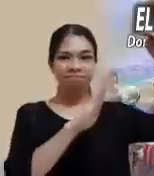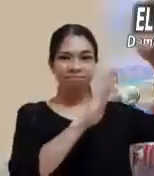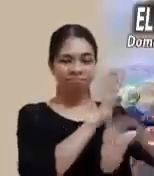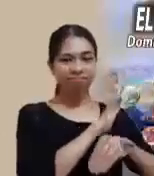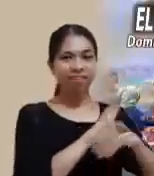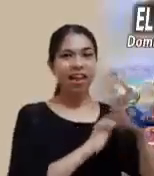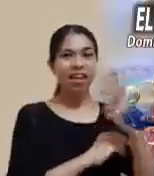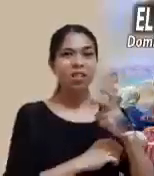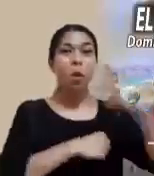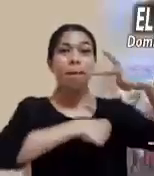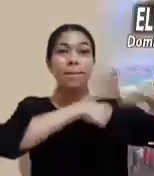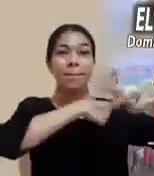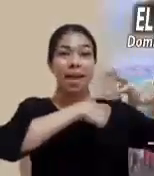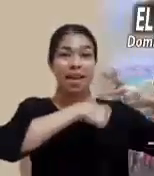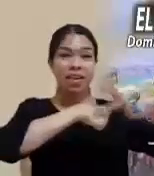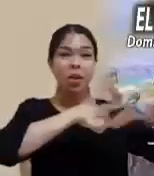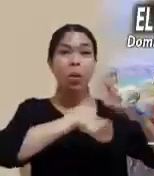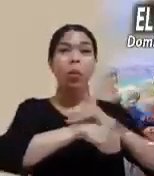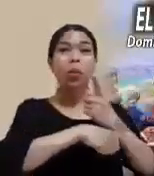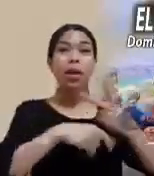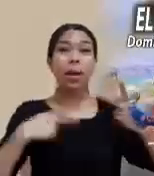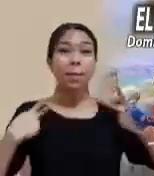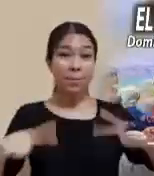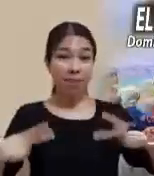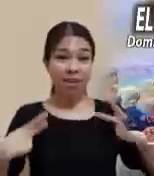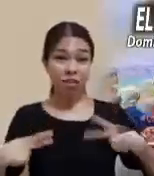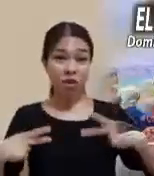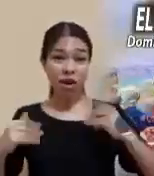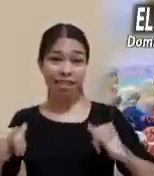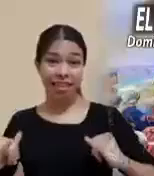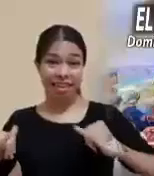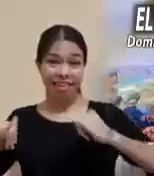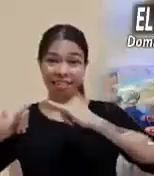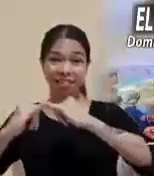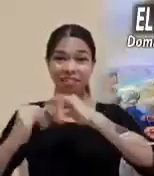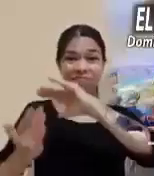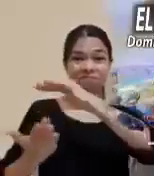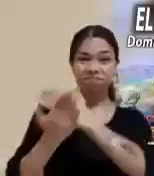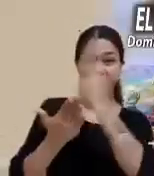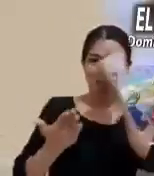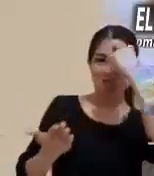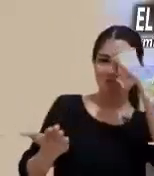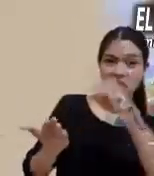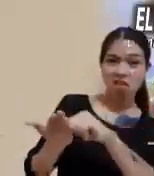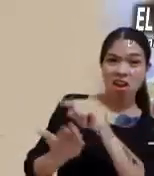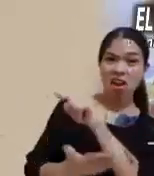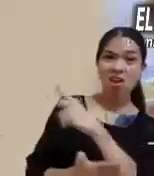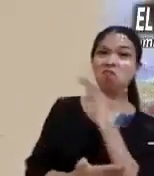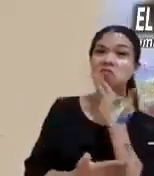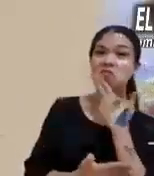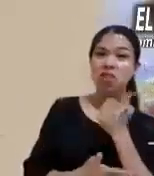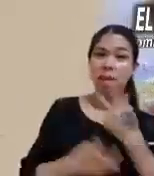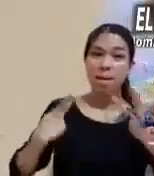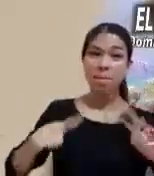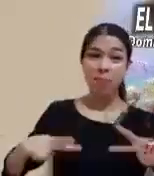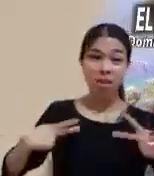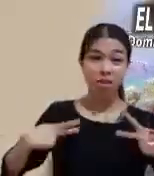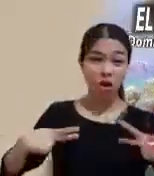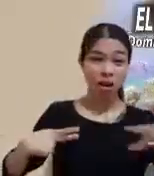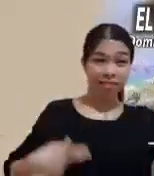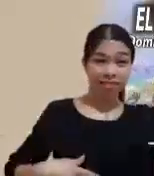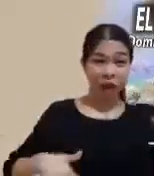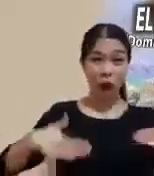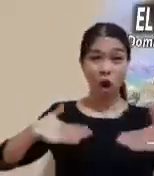serio riesgo la credibilidad de las instituciones públicas y aumenta la desconfianza